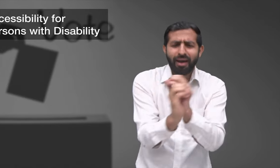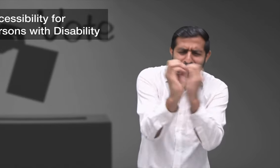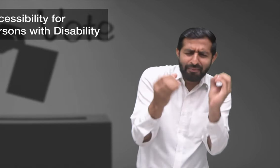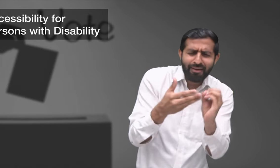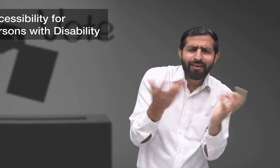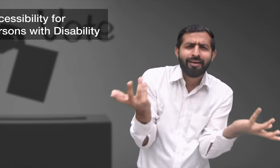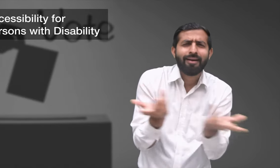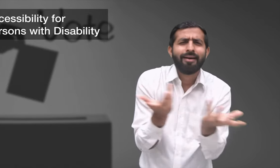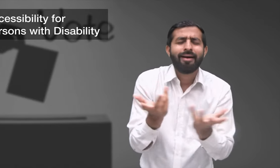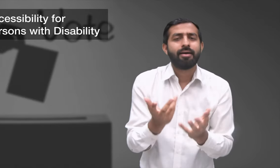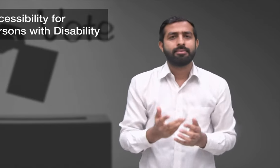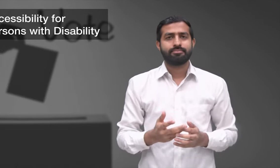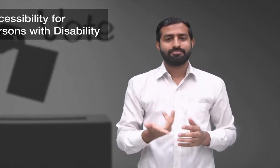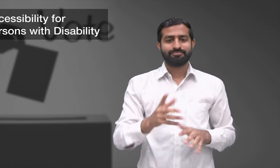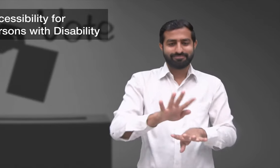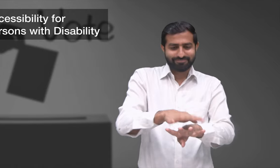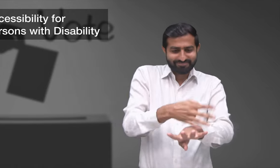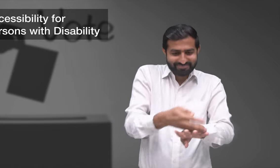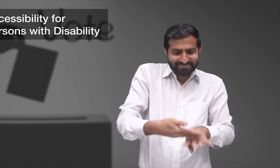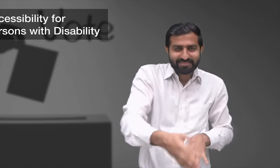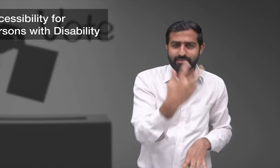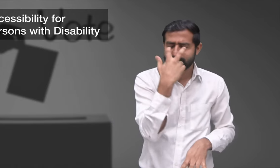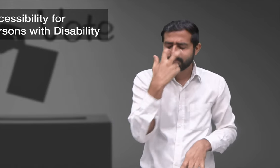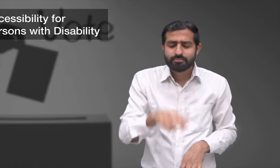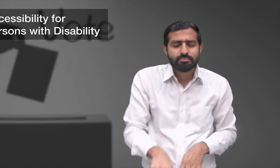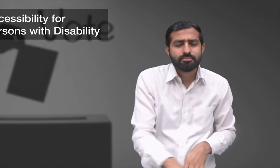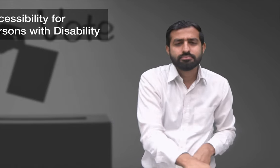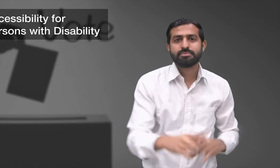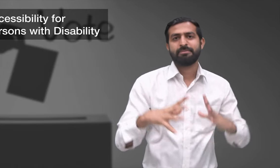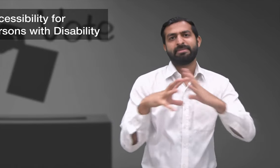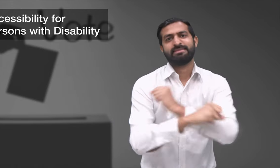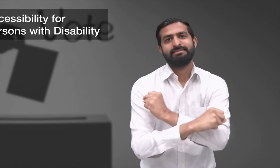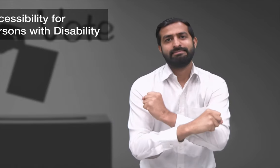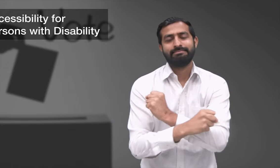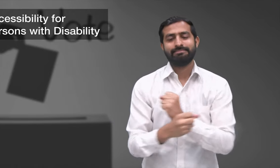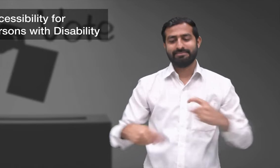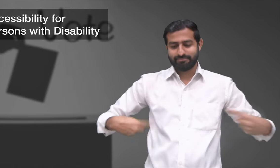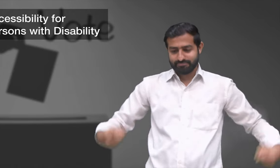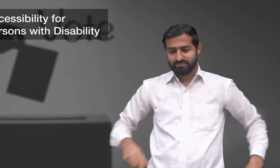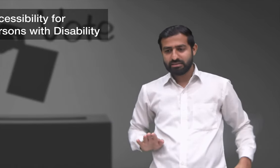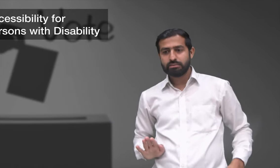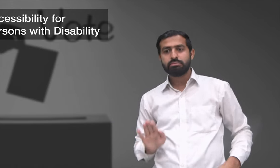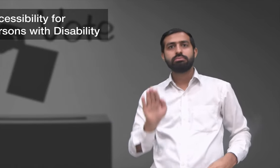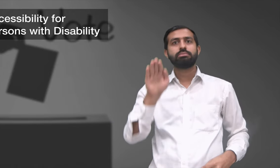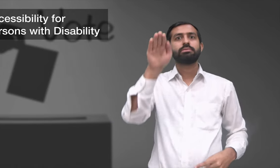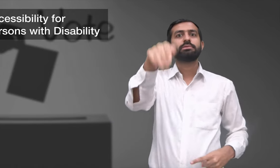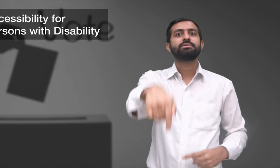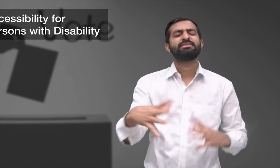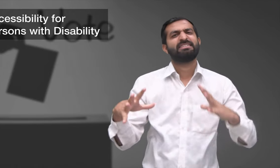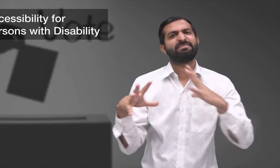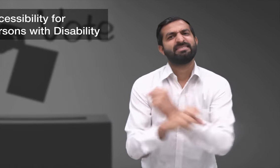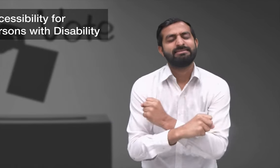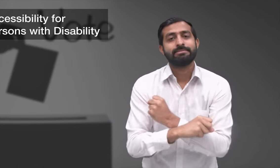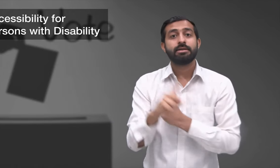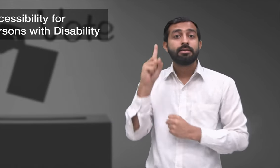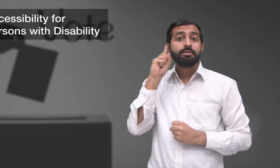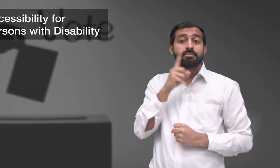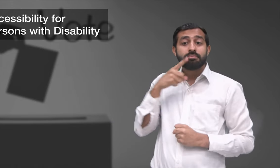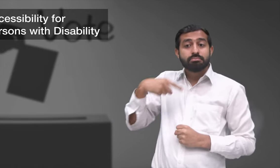थी जैसे दृष्टिहीन के लिए स्पर्श पथ शारीरिक रूप से विकलांगों के लिए रैंप